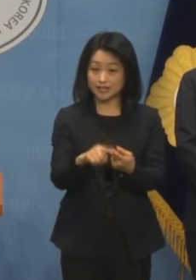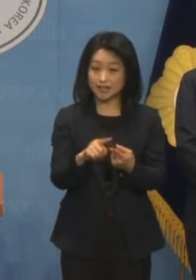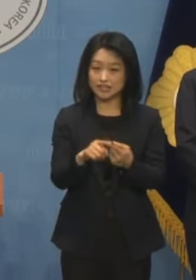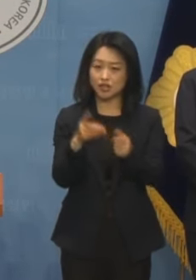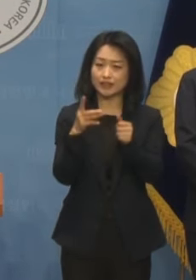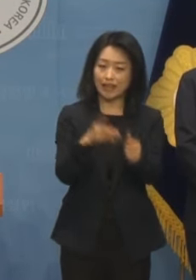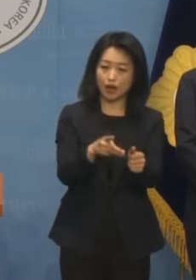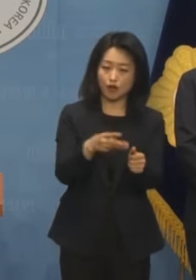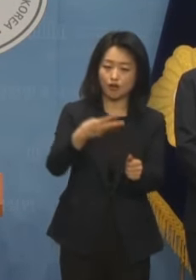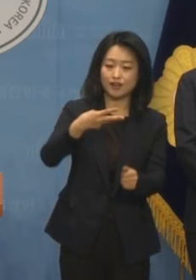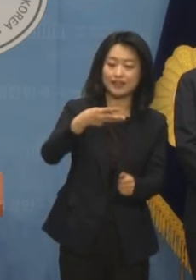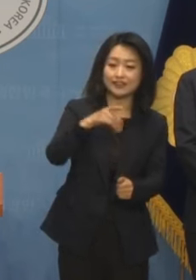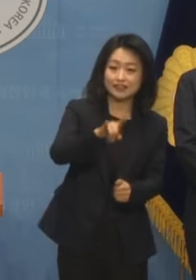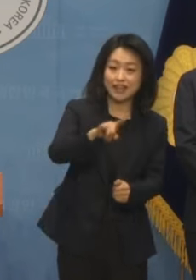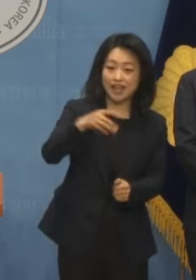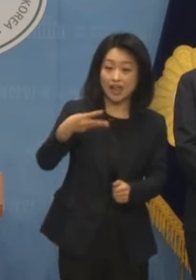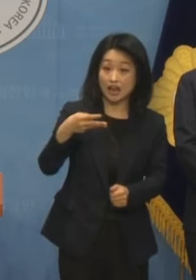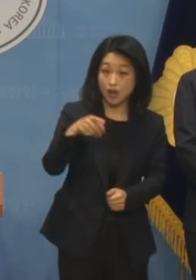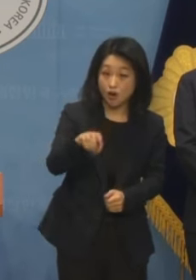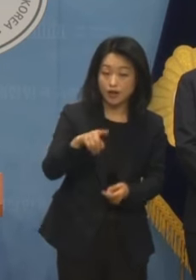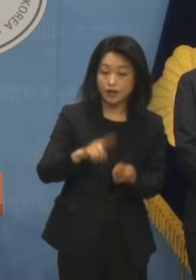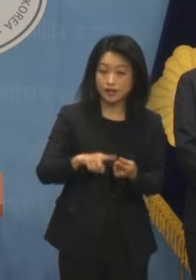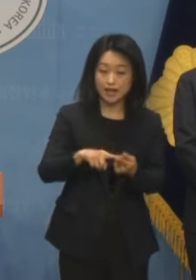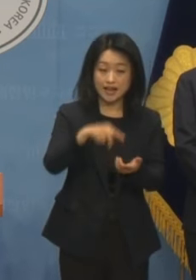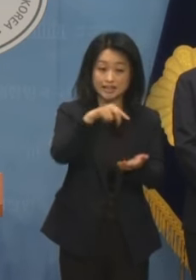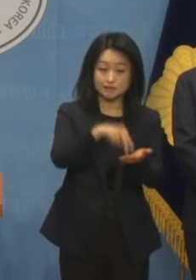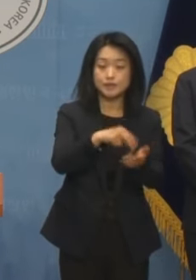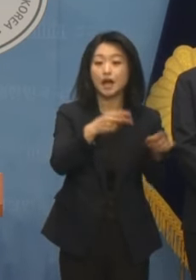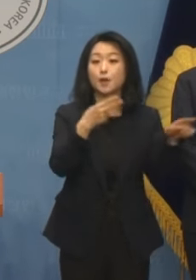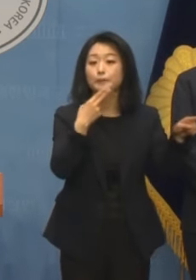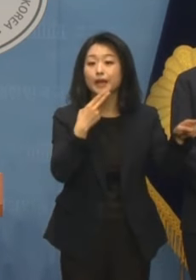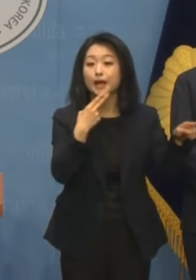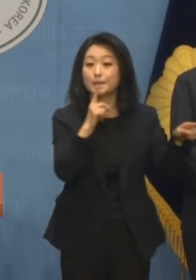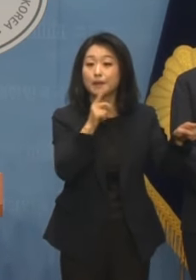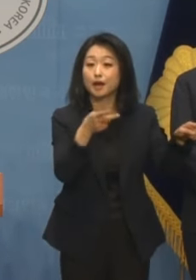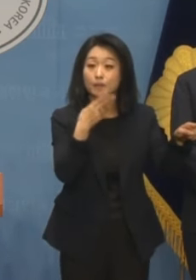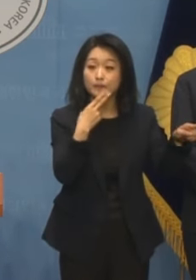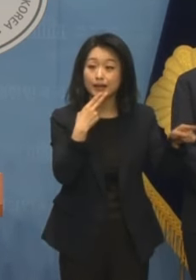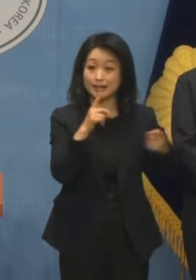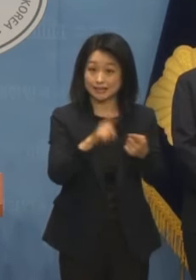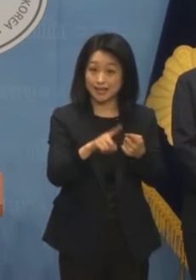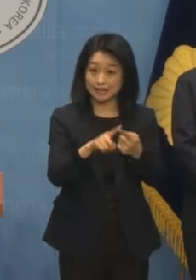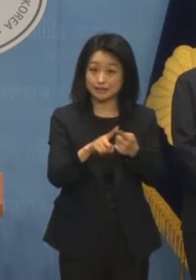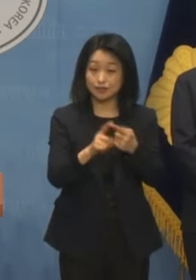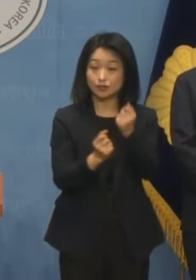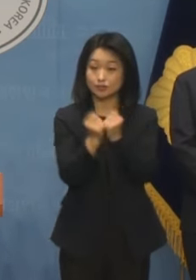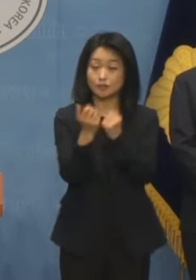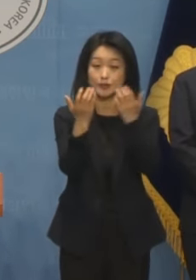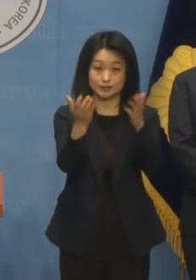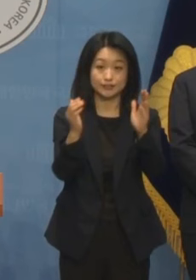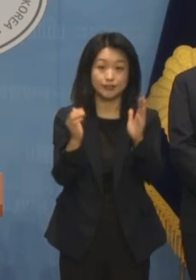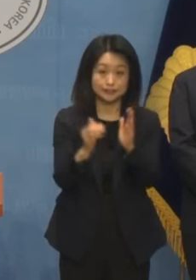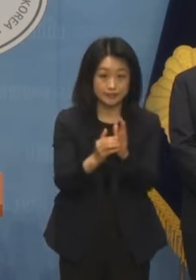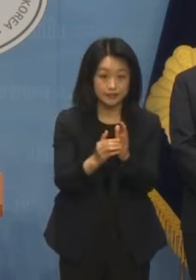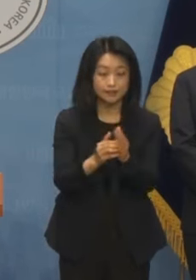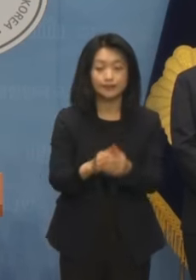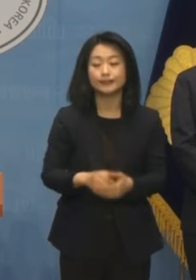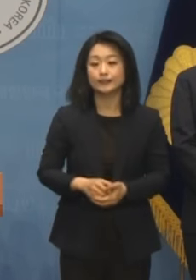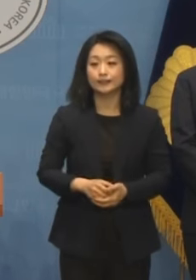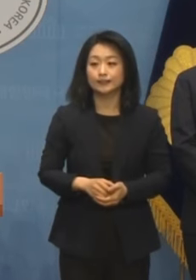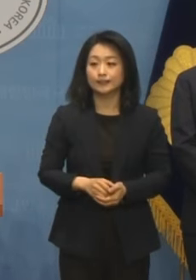테러인지 아닌지에 대한 아무런 입장 표명을 하지 않고 있다라고 말씀을 하셨습니다.